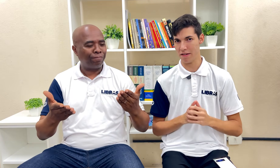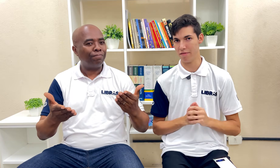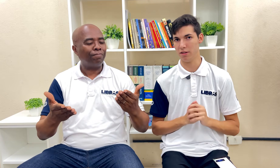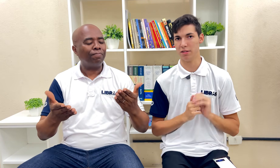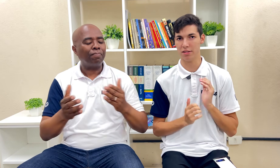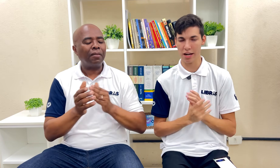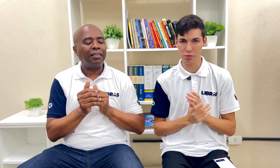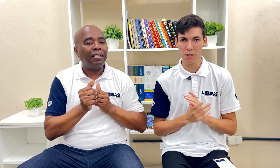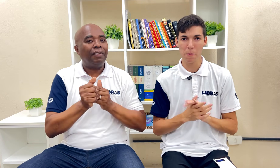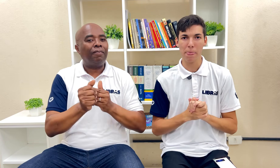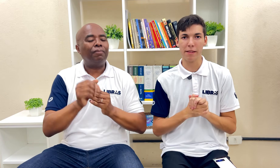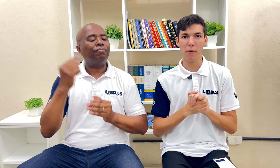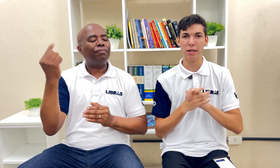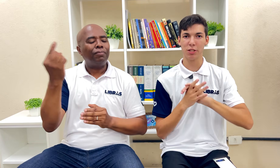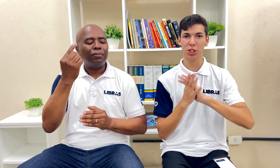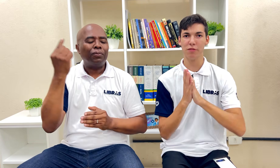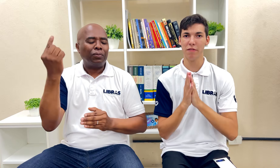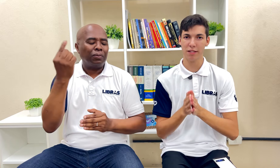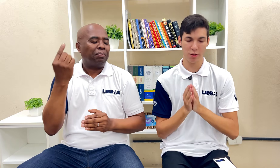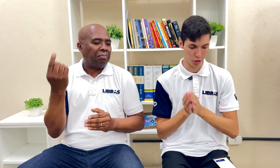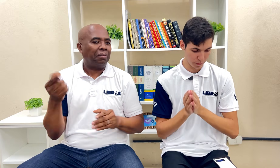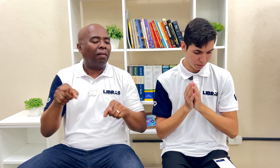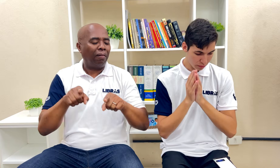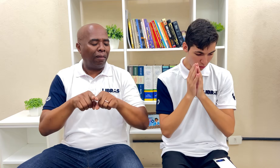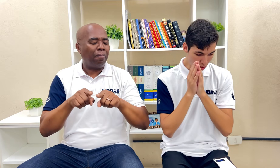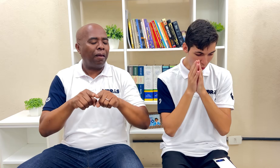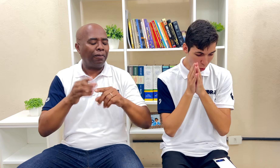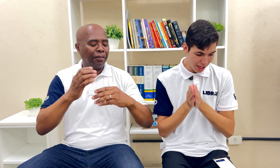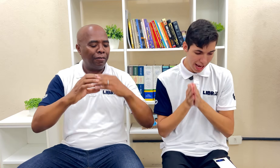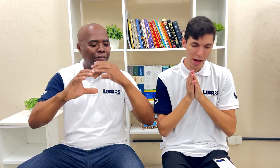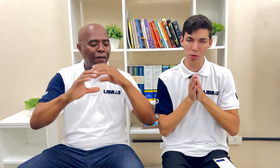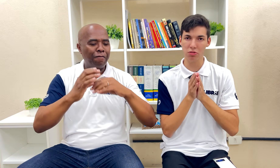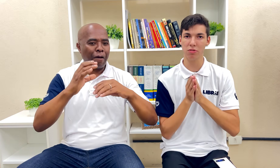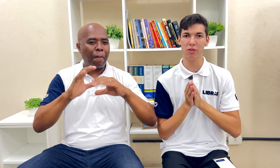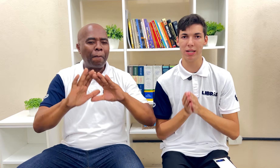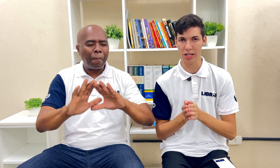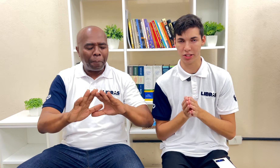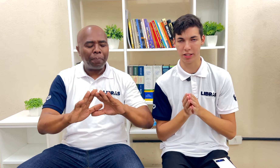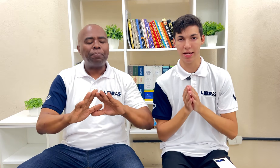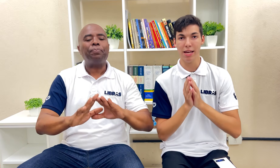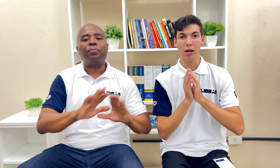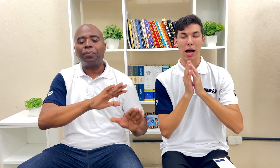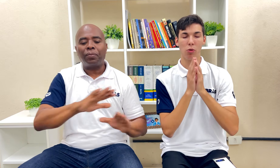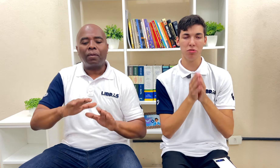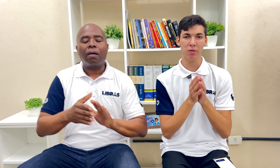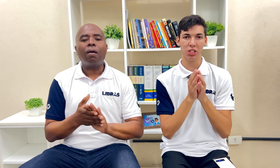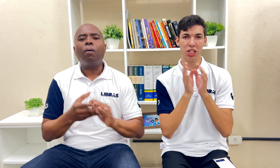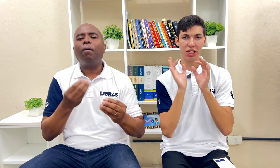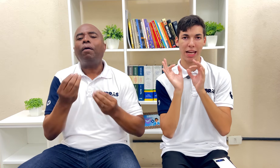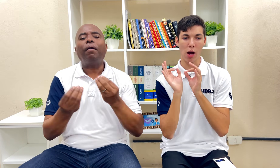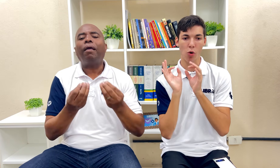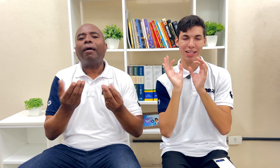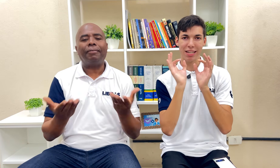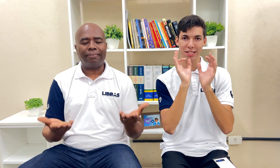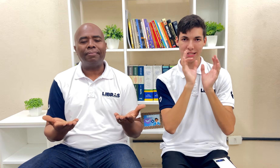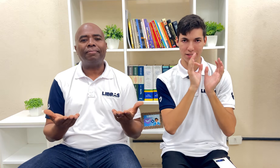levava, certo? Então é isso que a gente vai fazer hoje. O que é a construção imagética? A construção imagética ela é a